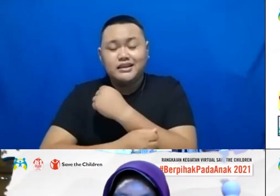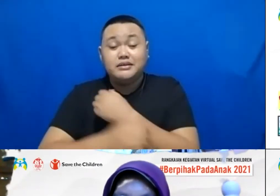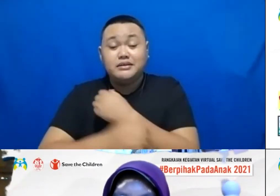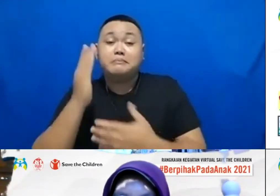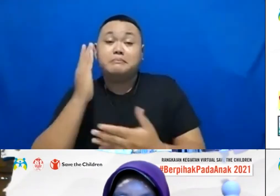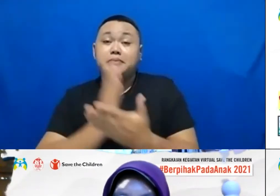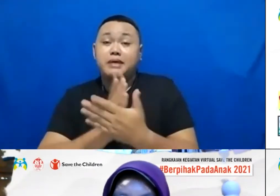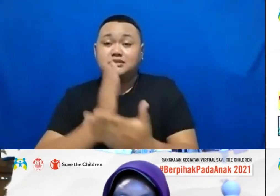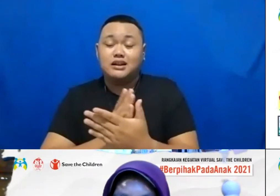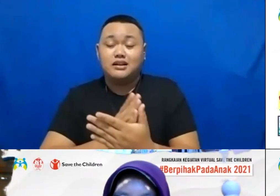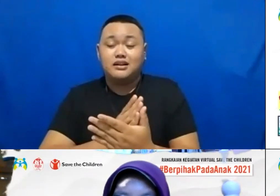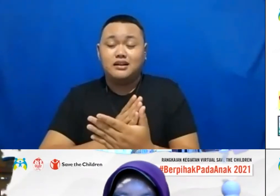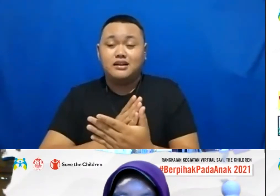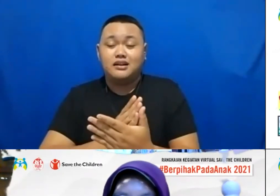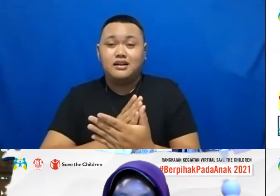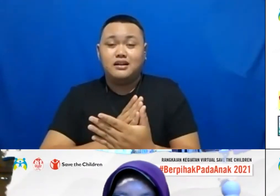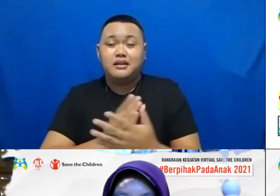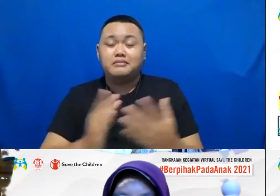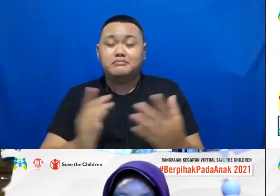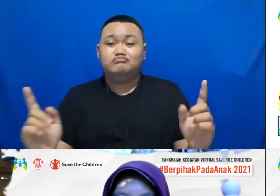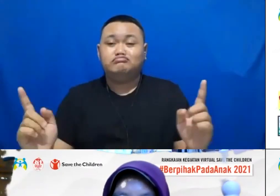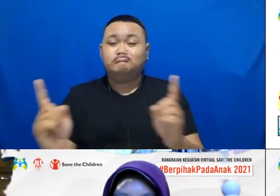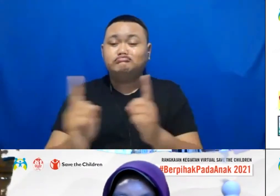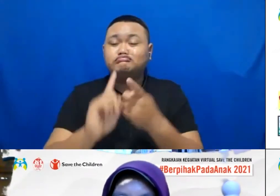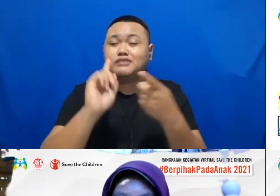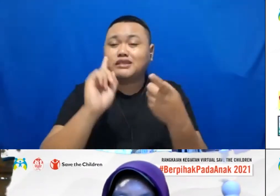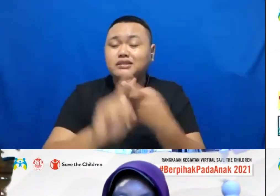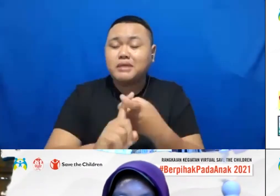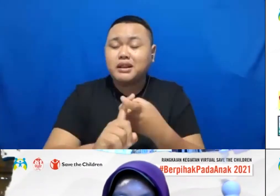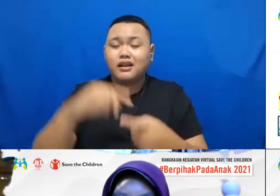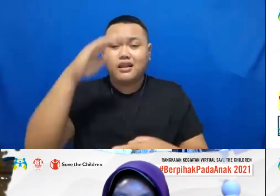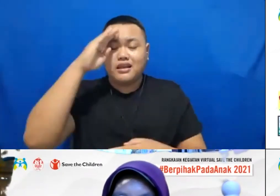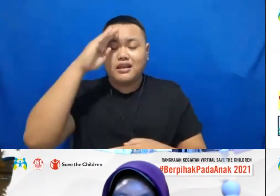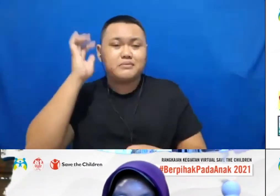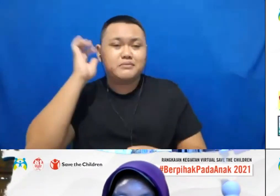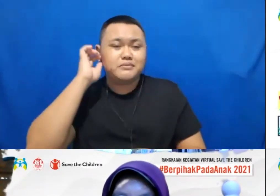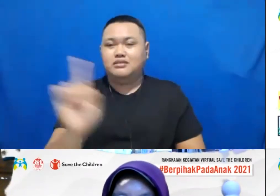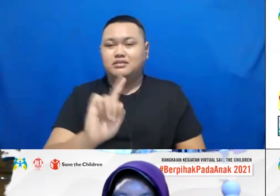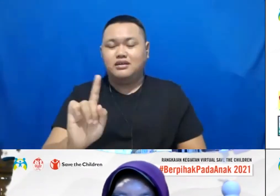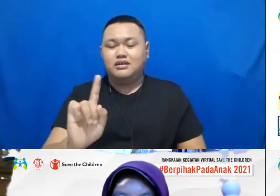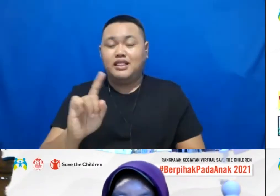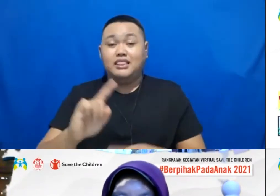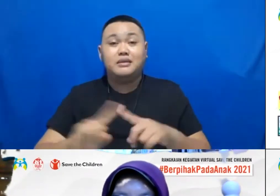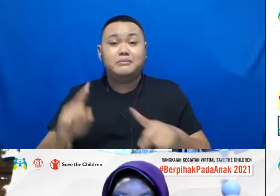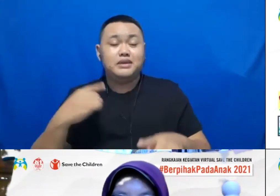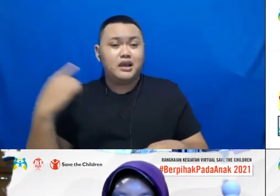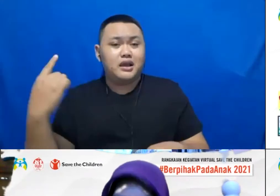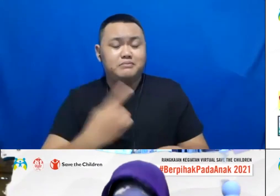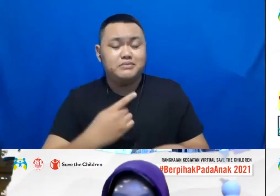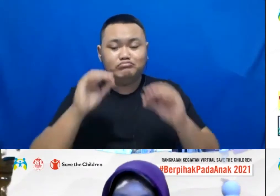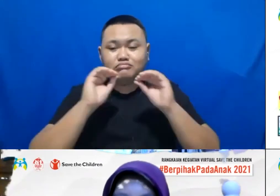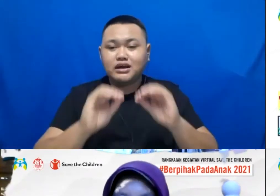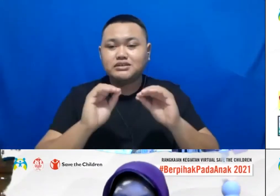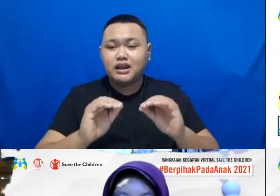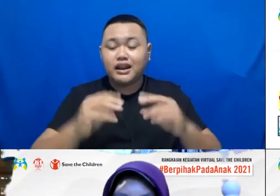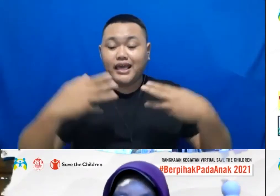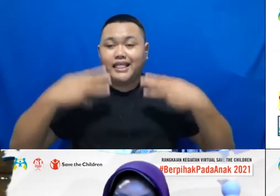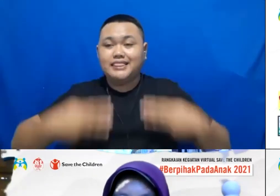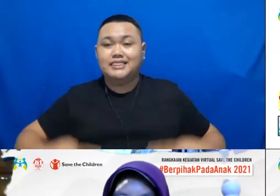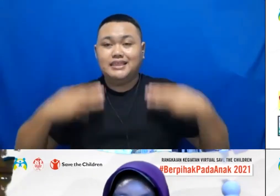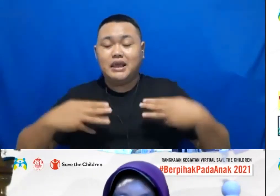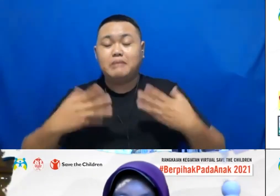ini bekerja sama dengan wakil kepala sekolah bagian kesiswaan untuk membuat program kegiatan-kegiatan khusus